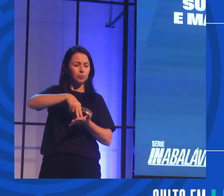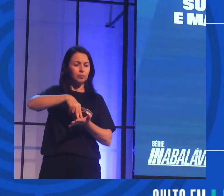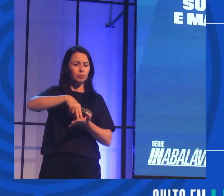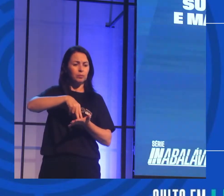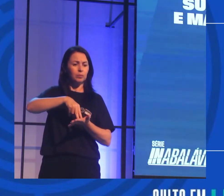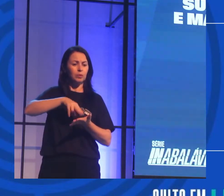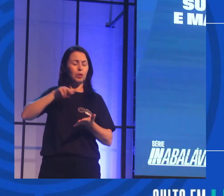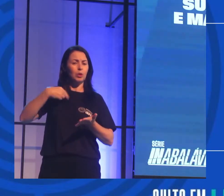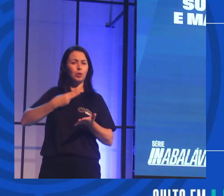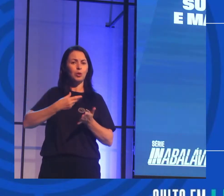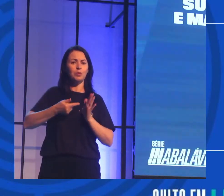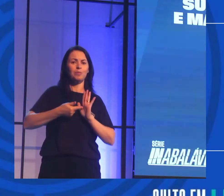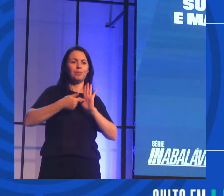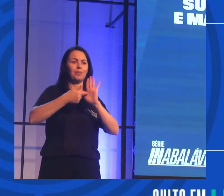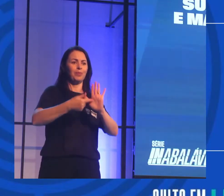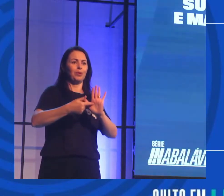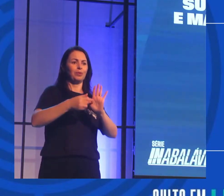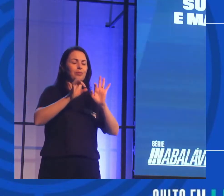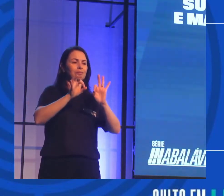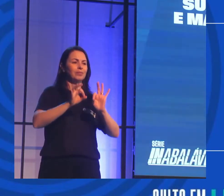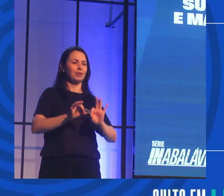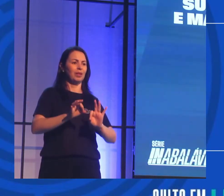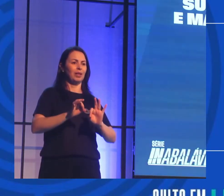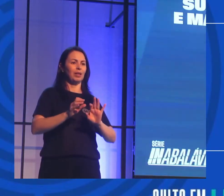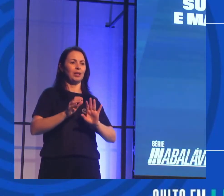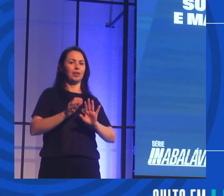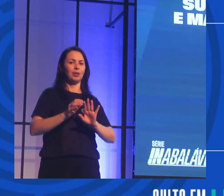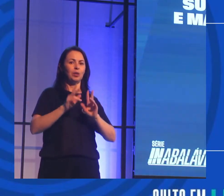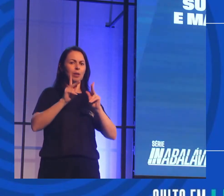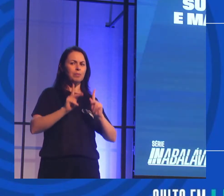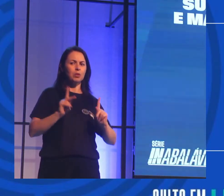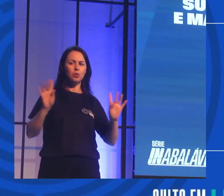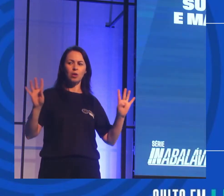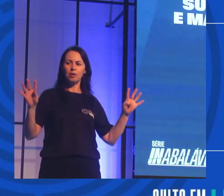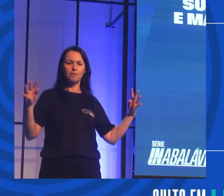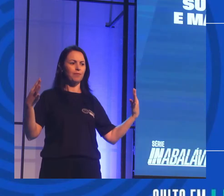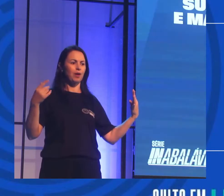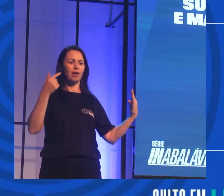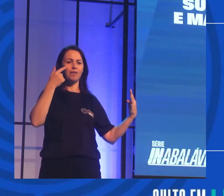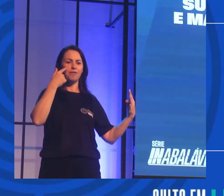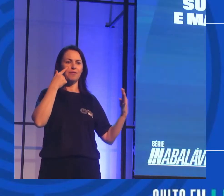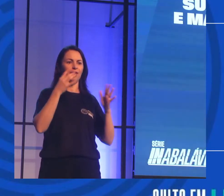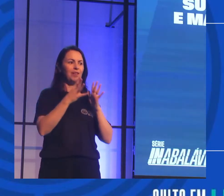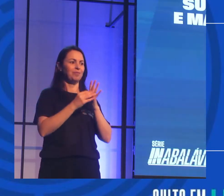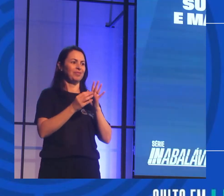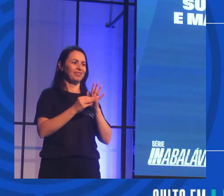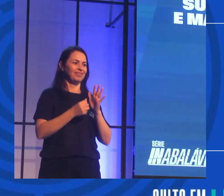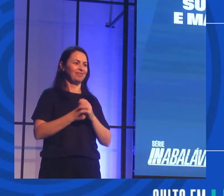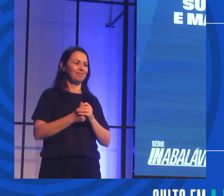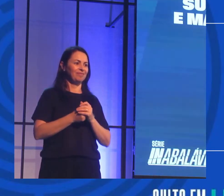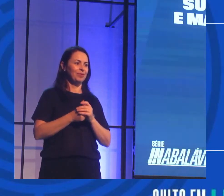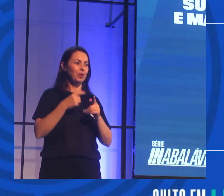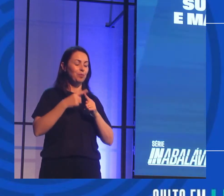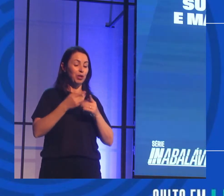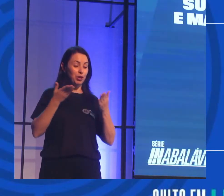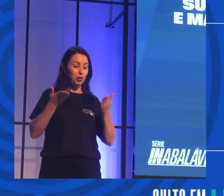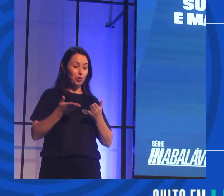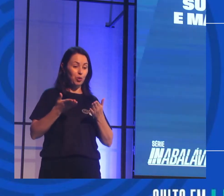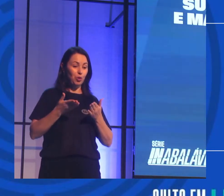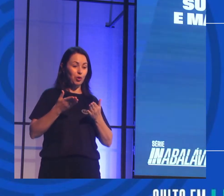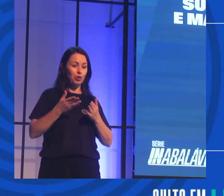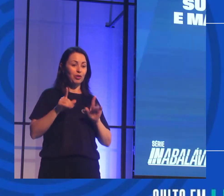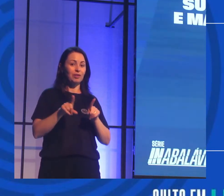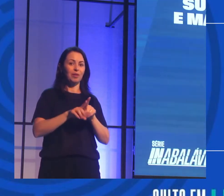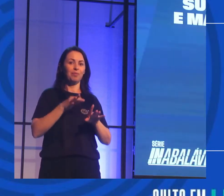um legado, para aqueles que estão aqui ainda, mas para aqueles que virão, que amarão a Deus, que honrarão